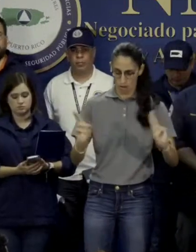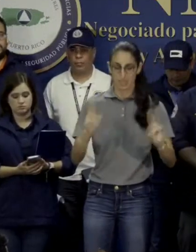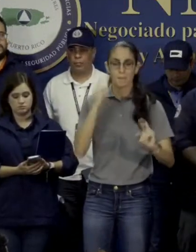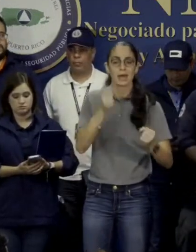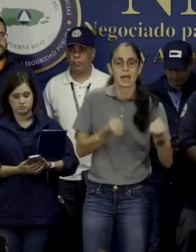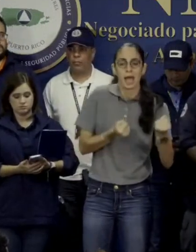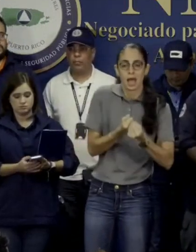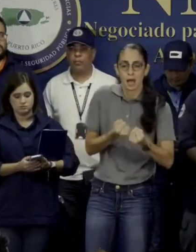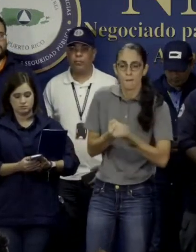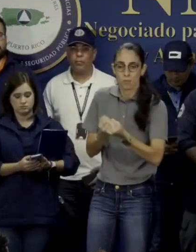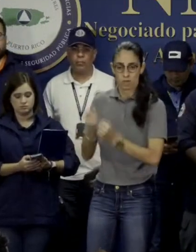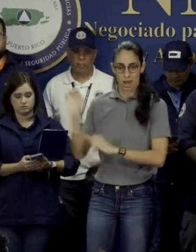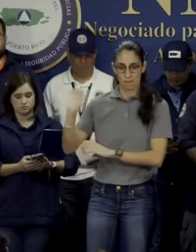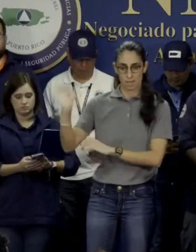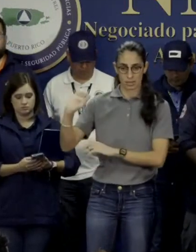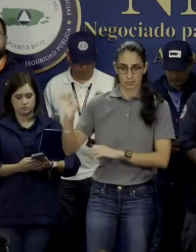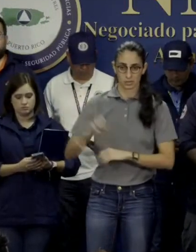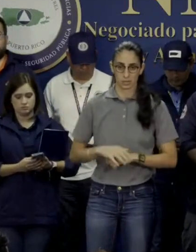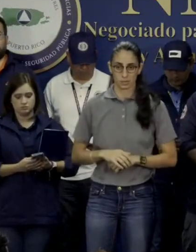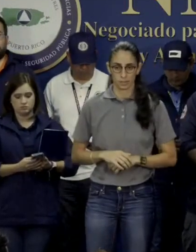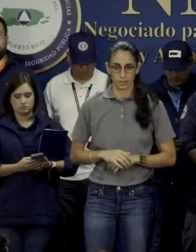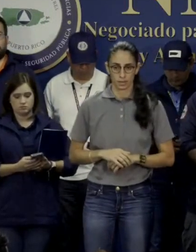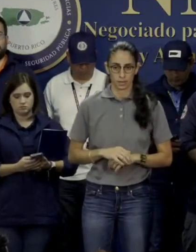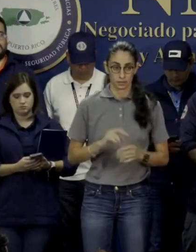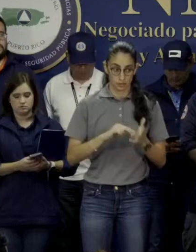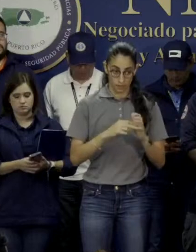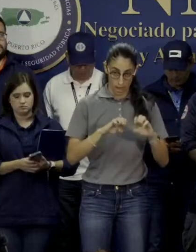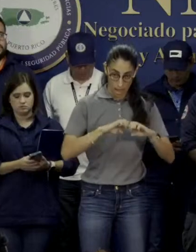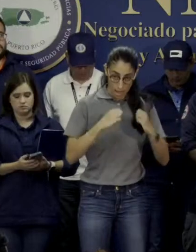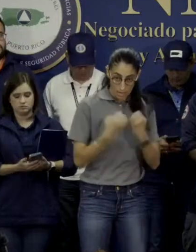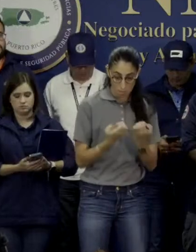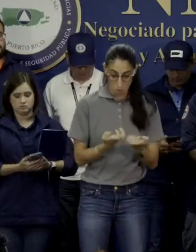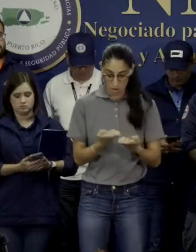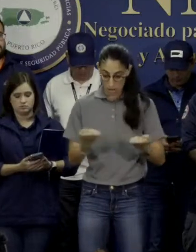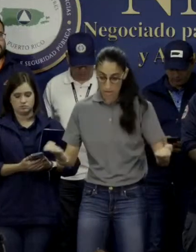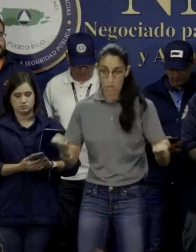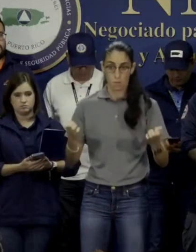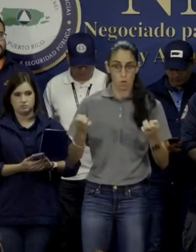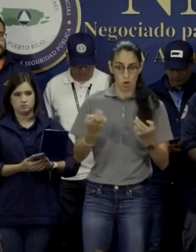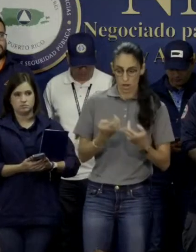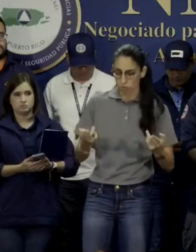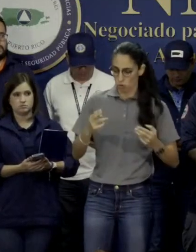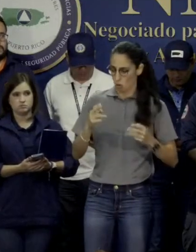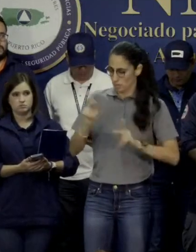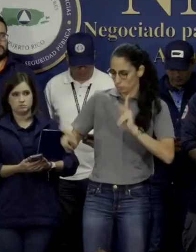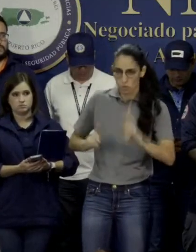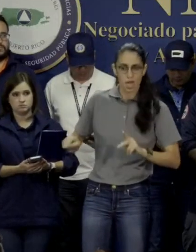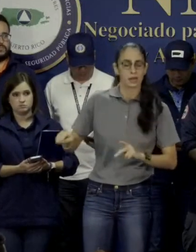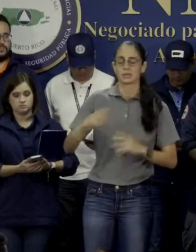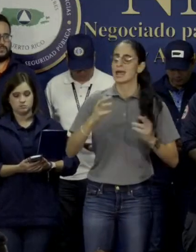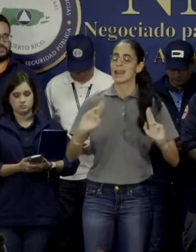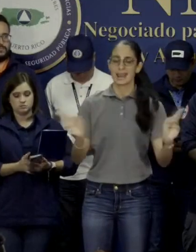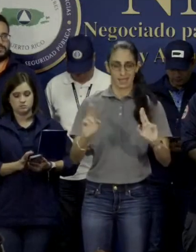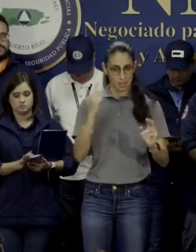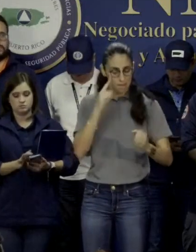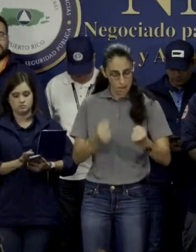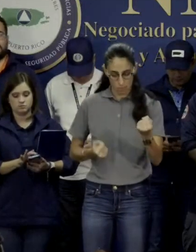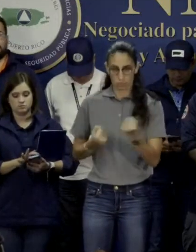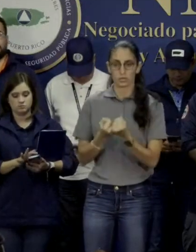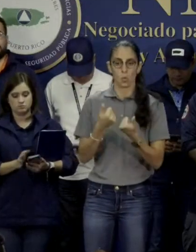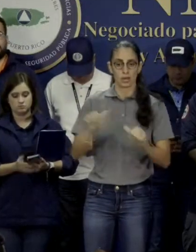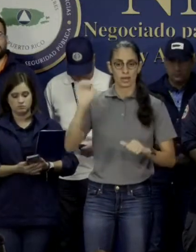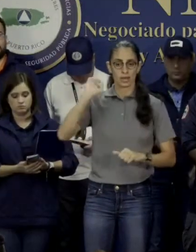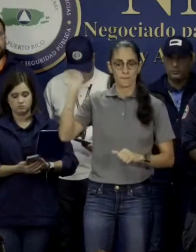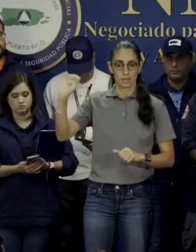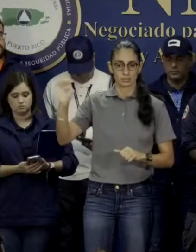apoyar la emergencia. ¿Eso significa con equipo, con recursos? Con equipo, recursos, personal, estamos listos para apoyar a la emergencia. Y gobernador, ¿usted ha